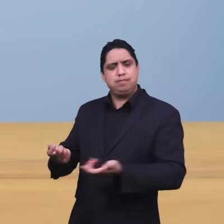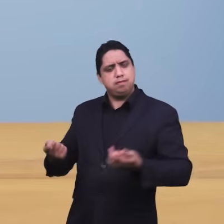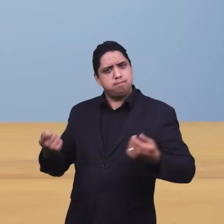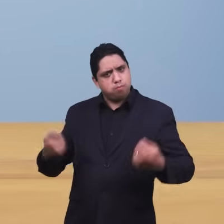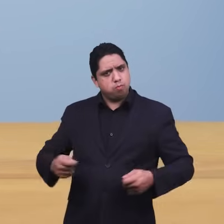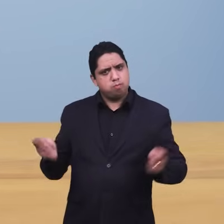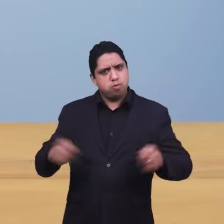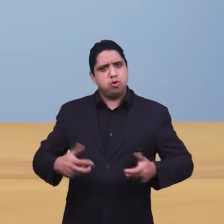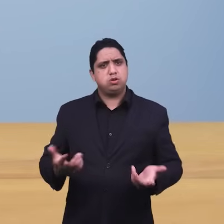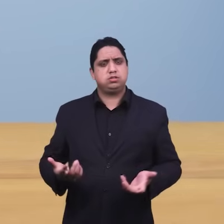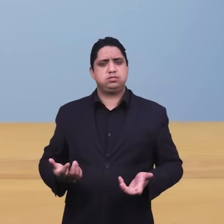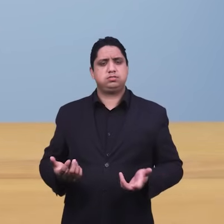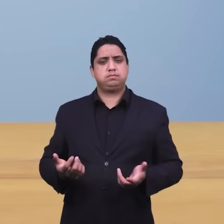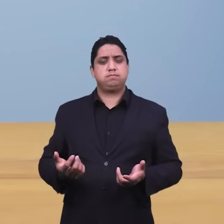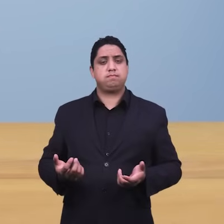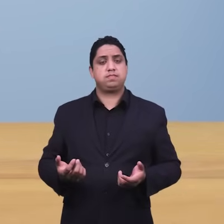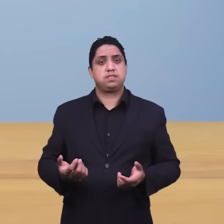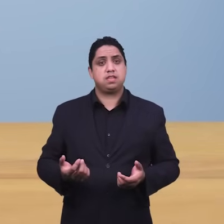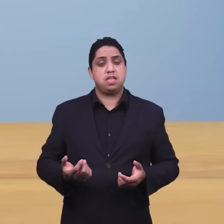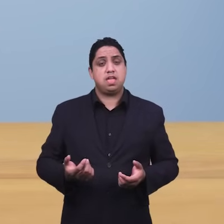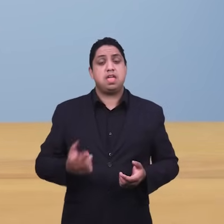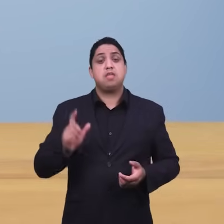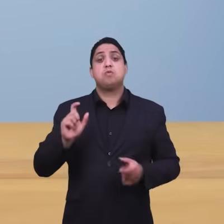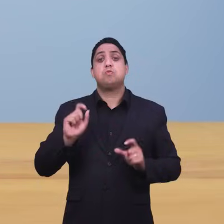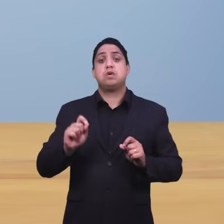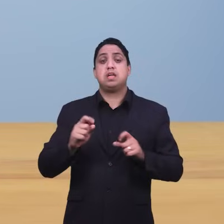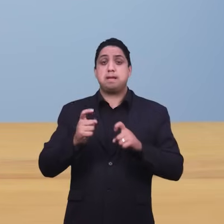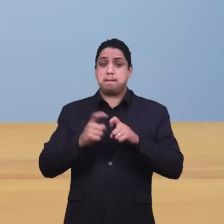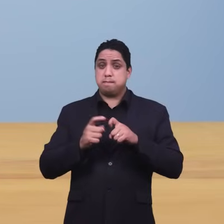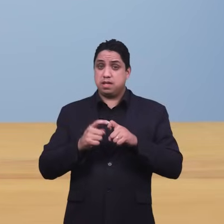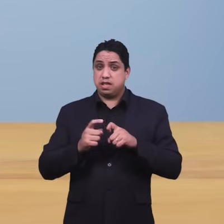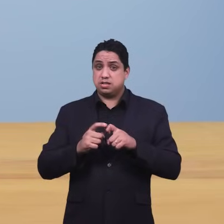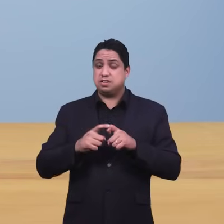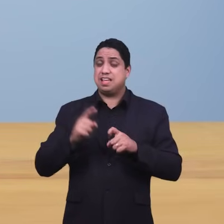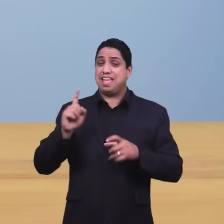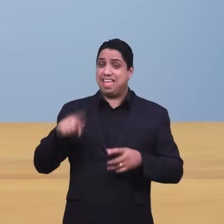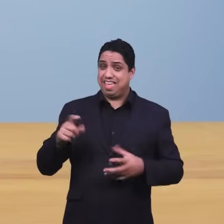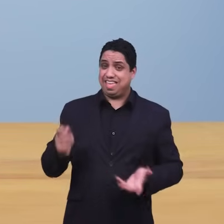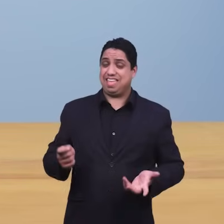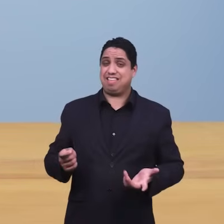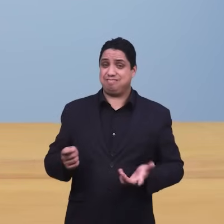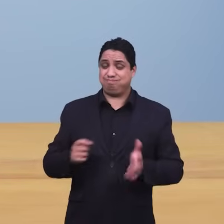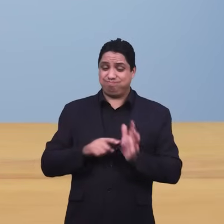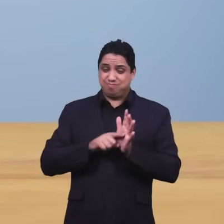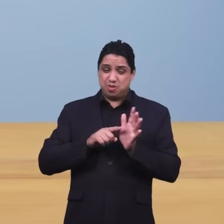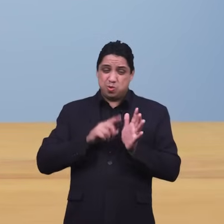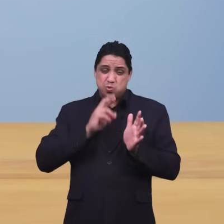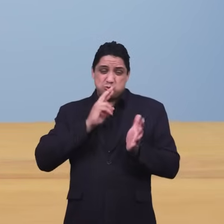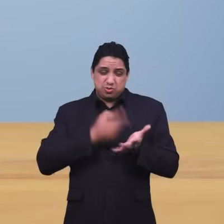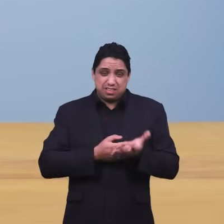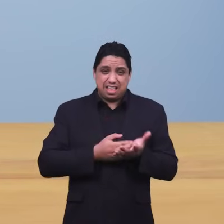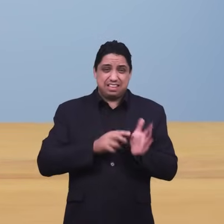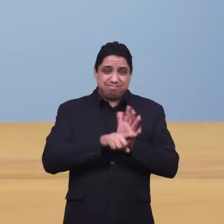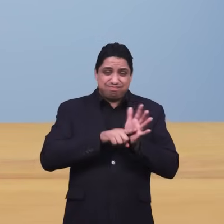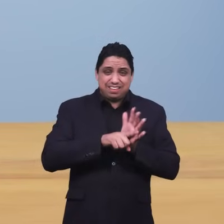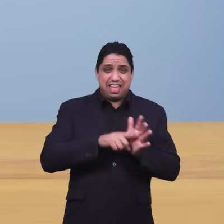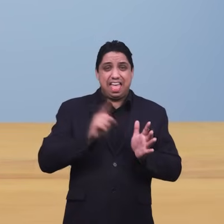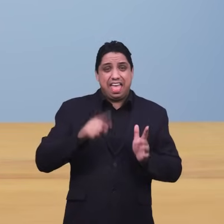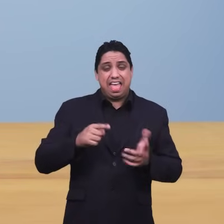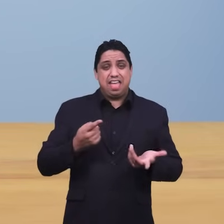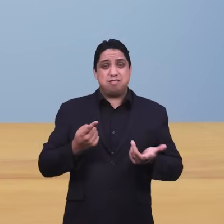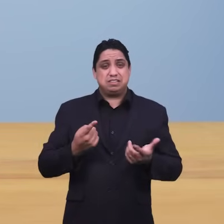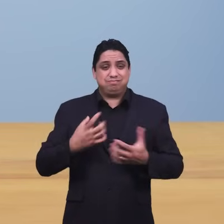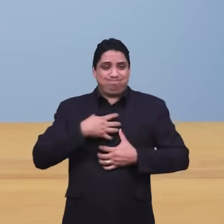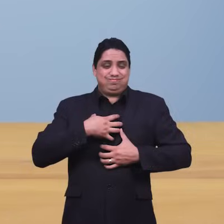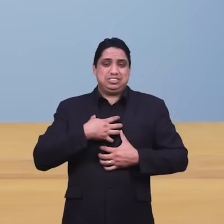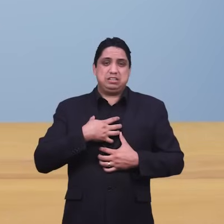na nossa vida, e um diagnóstico médico é um impacto negativo, nós passamos por processos